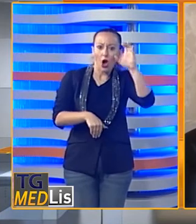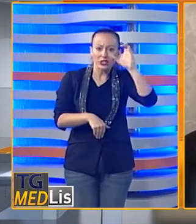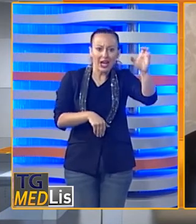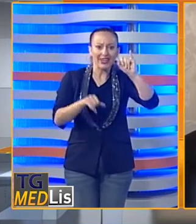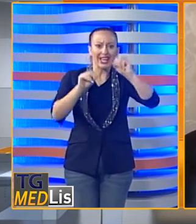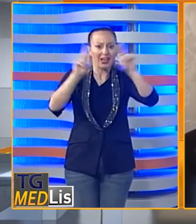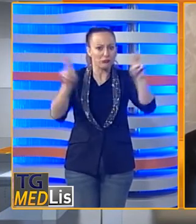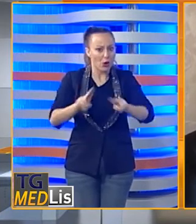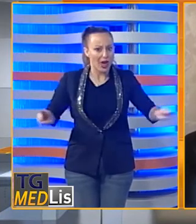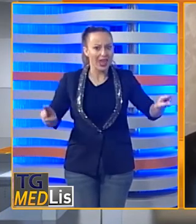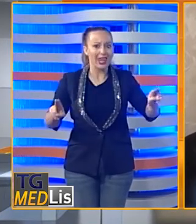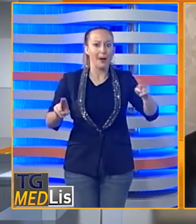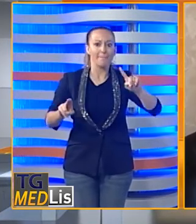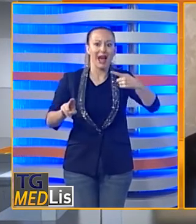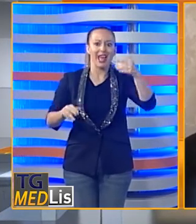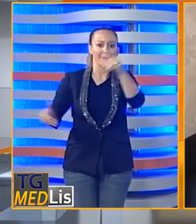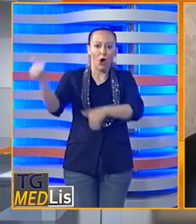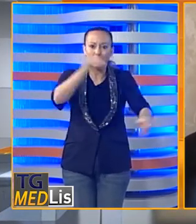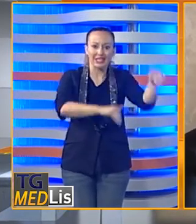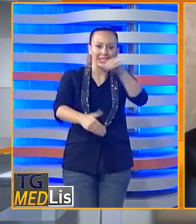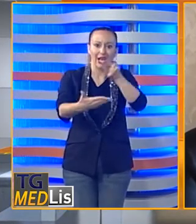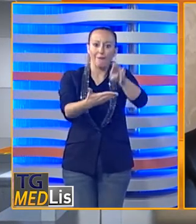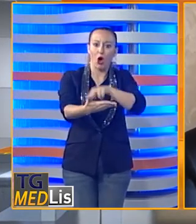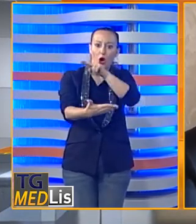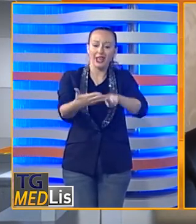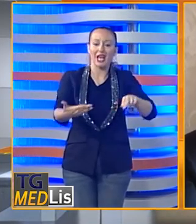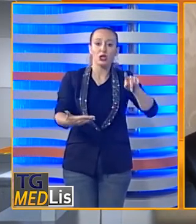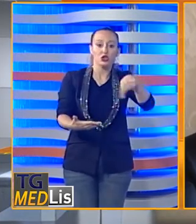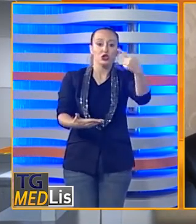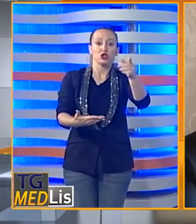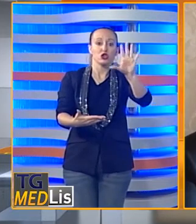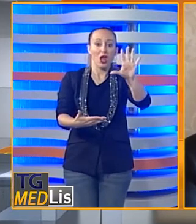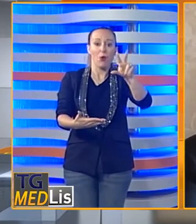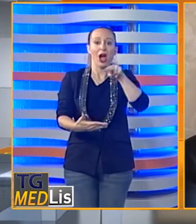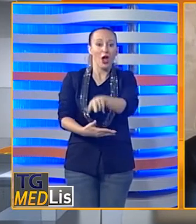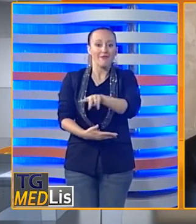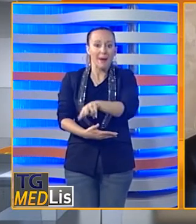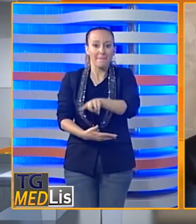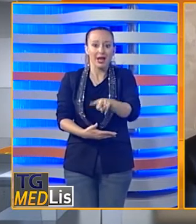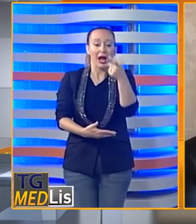perché molto preoccupati per il rischio voto di scambio.